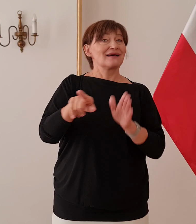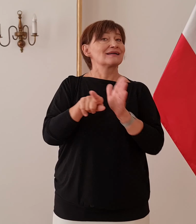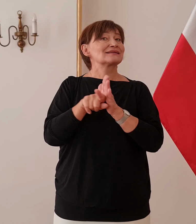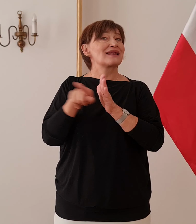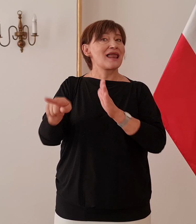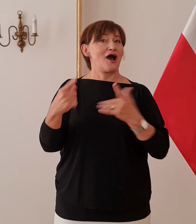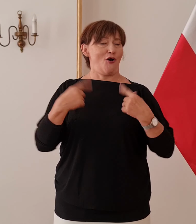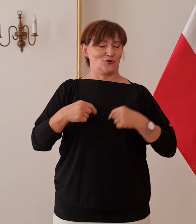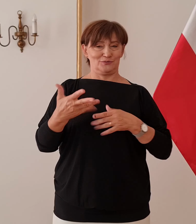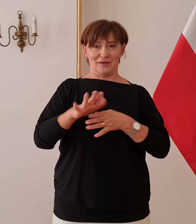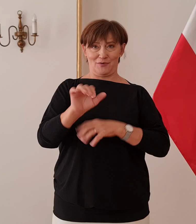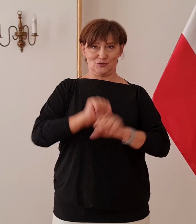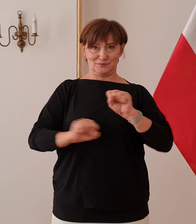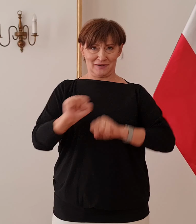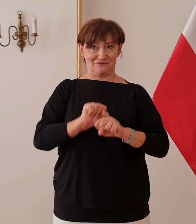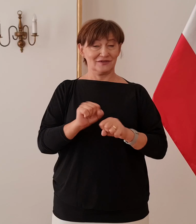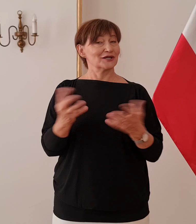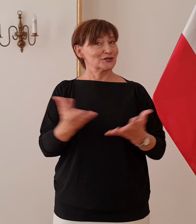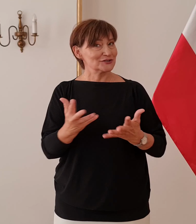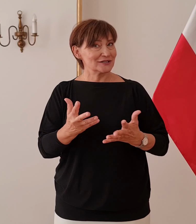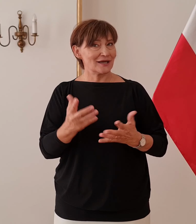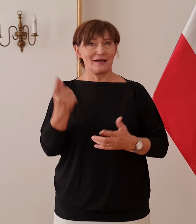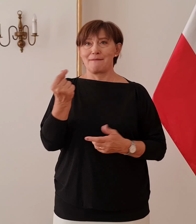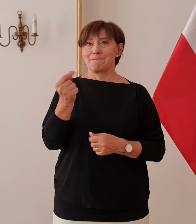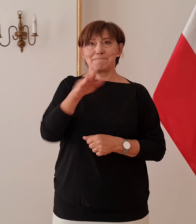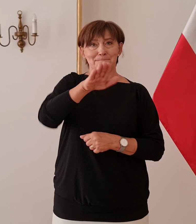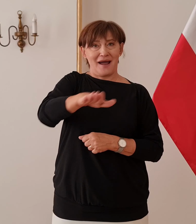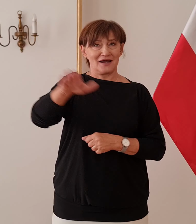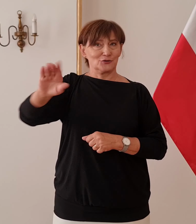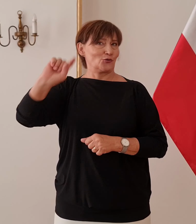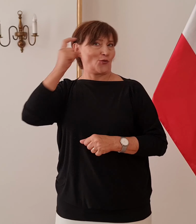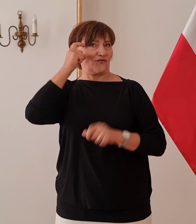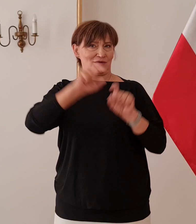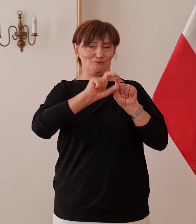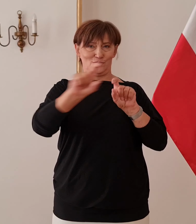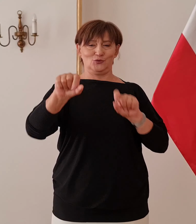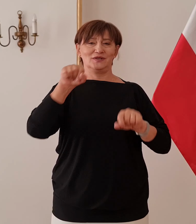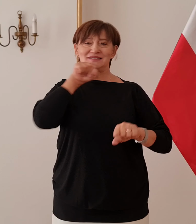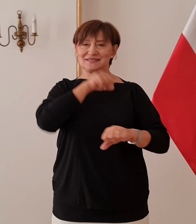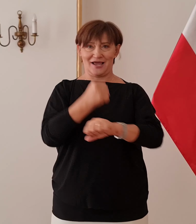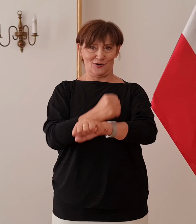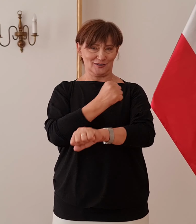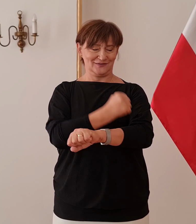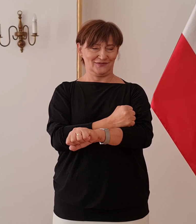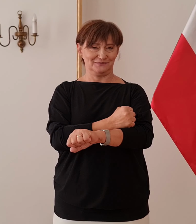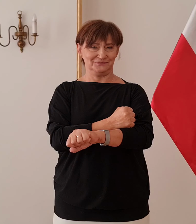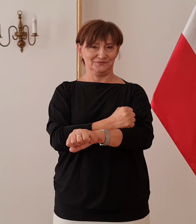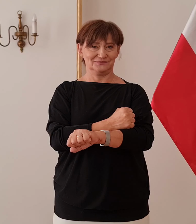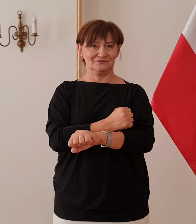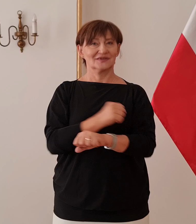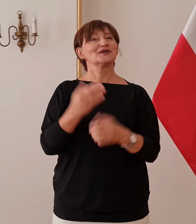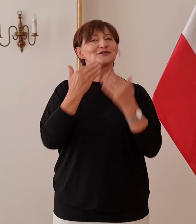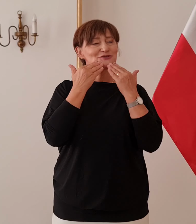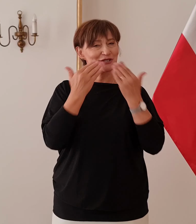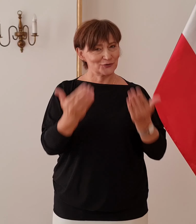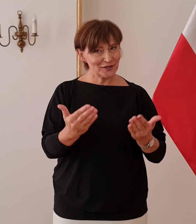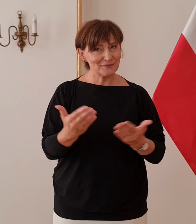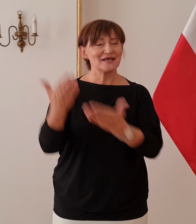przed głównym budynkiem starostwa. Dziękujemy. Zapraszamy do